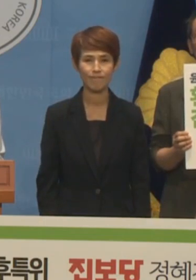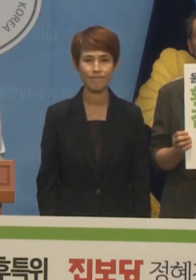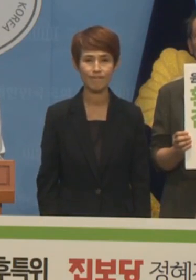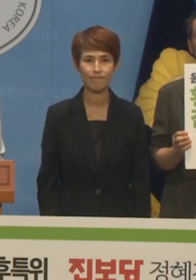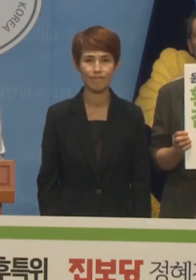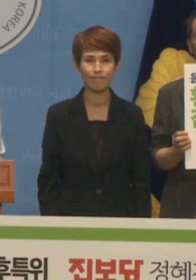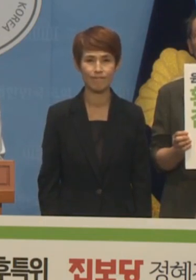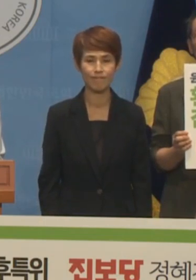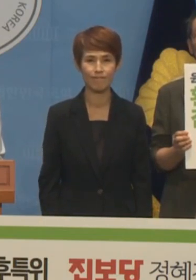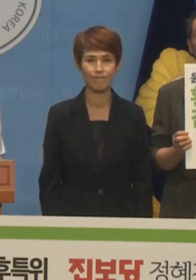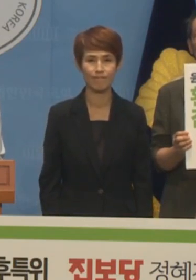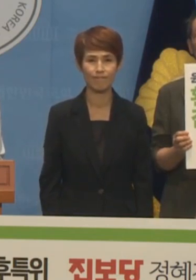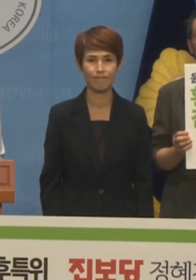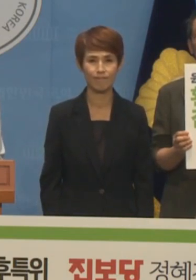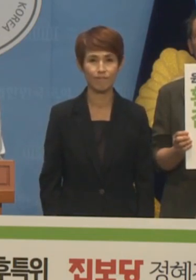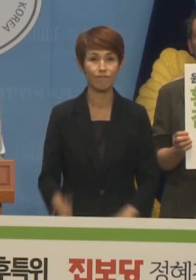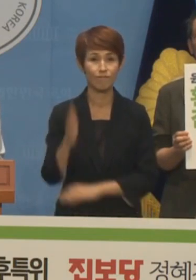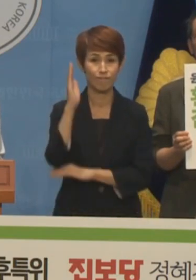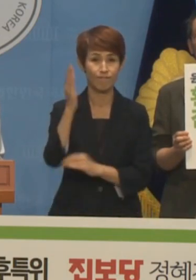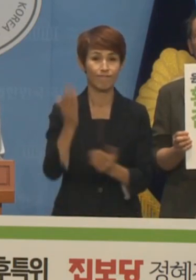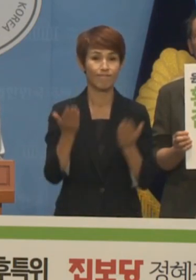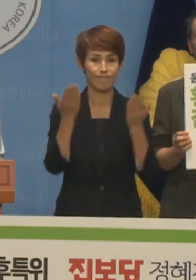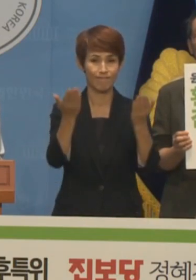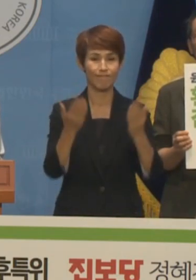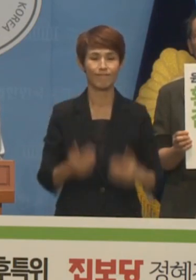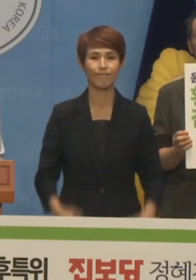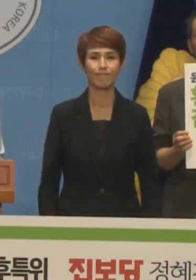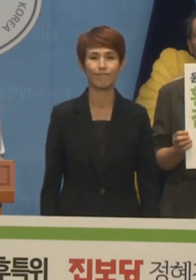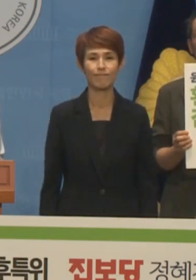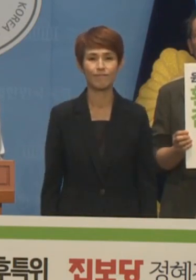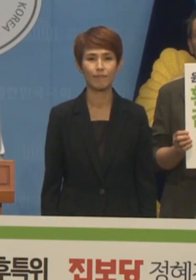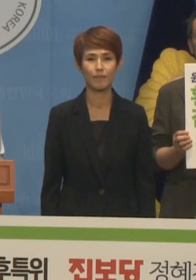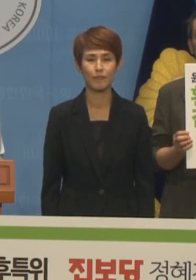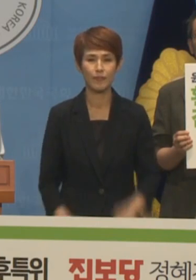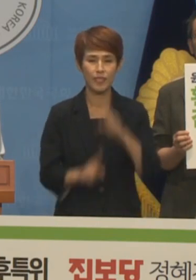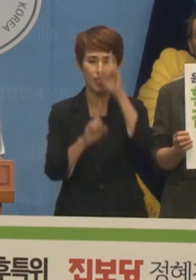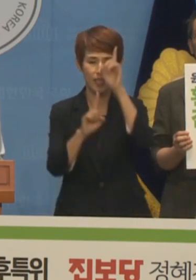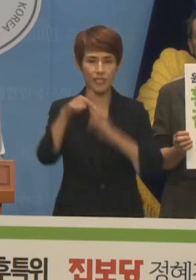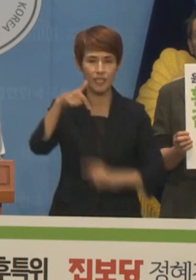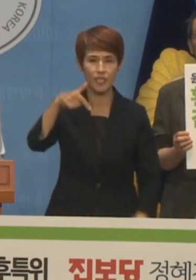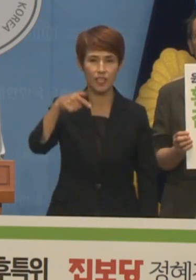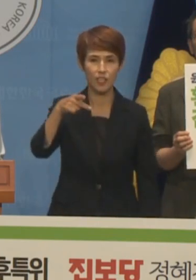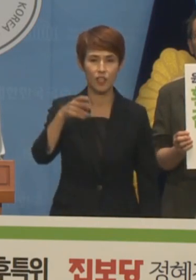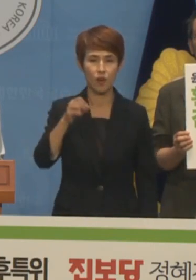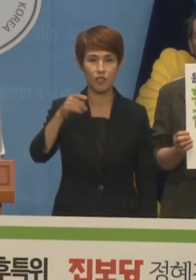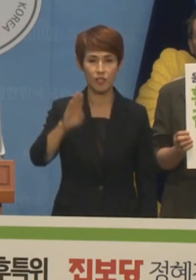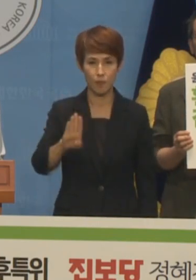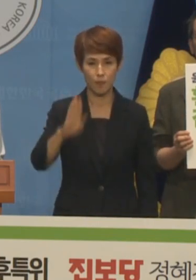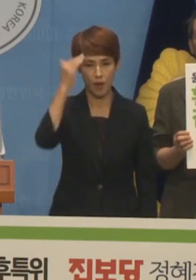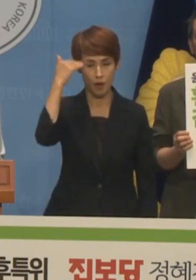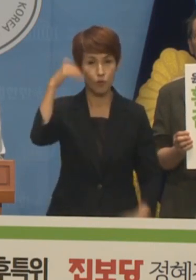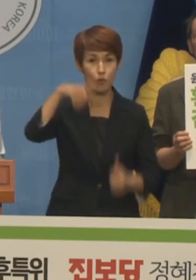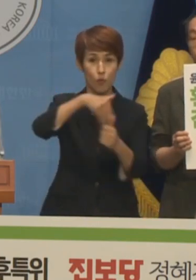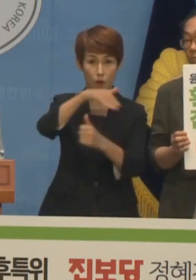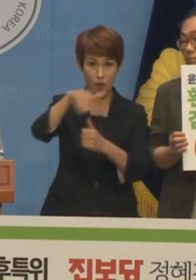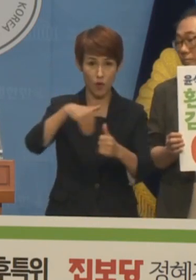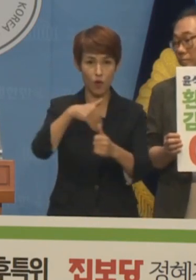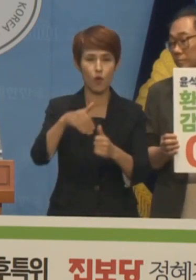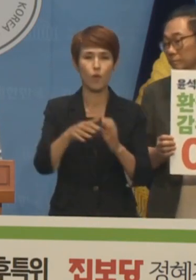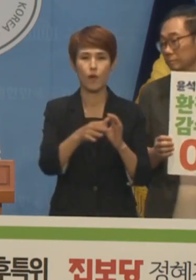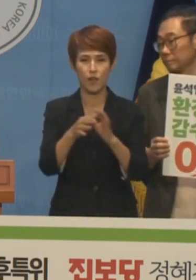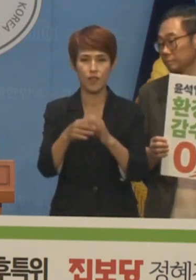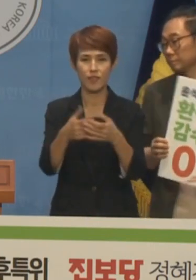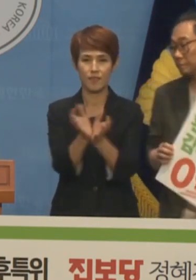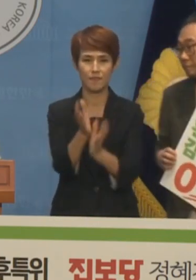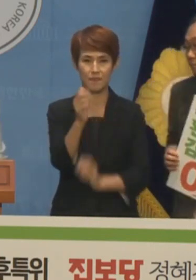그럼 차례로 말씀 듣도록 하겠습니다. 먼저 이경석 한국환경회의 운영위원장님 말씀